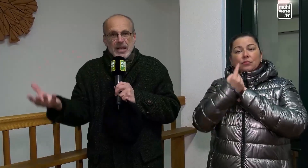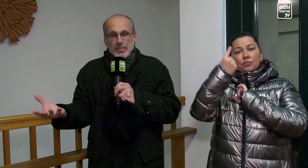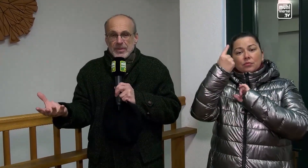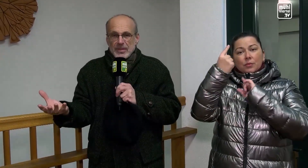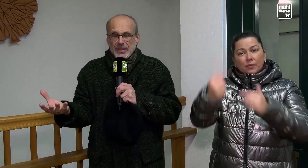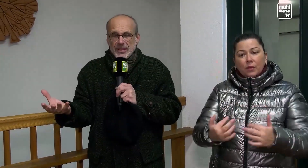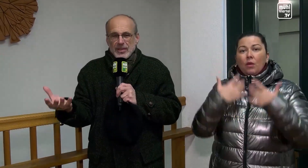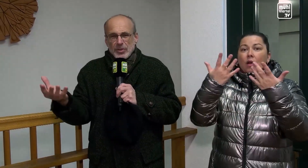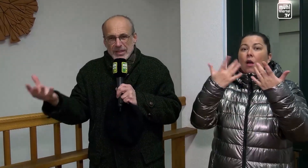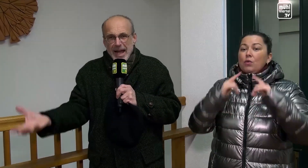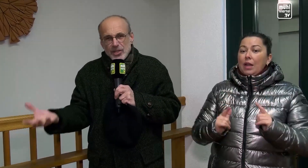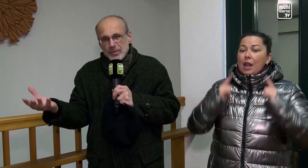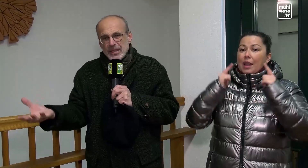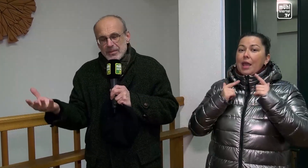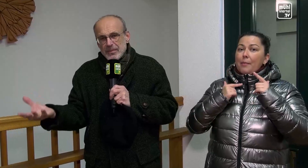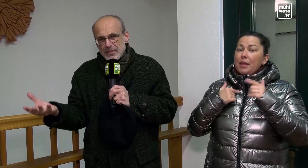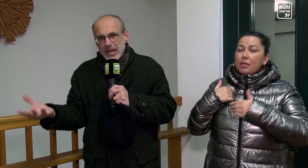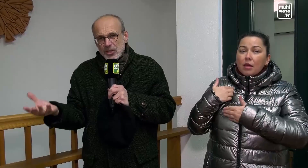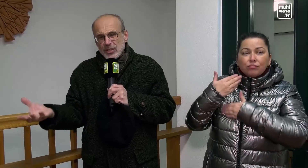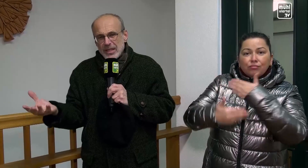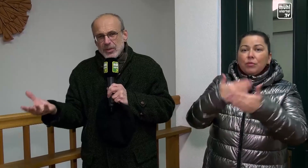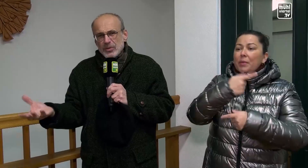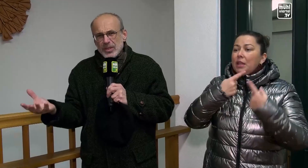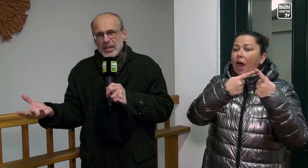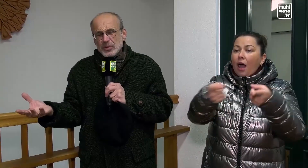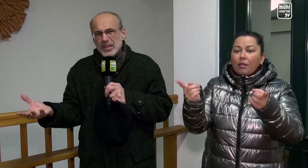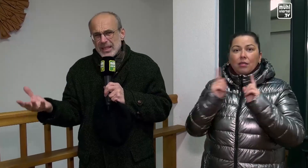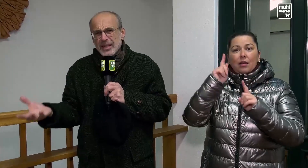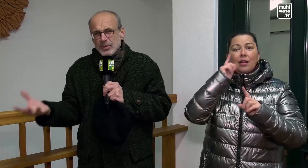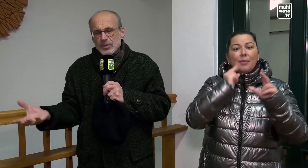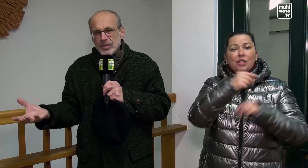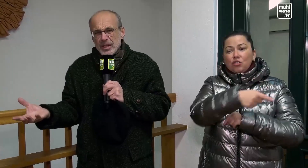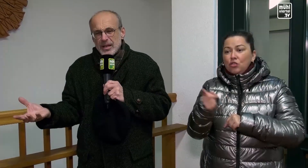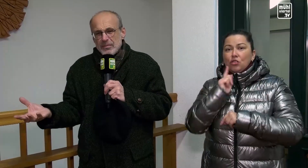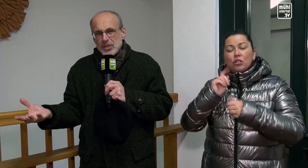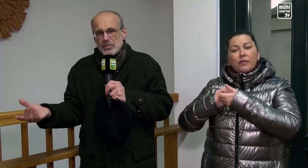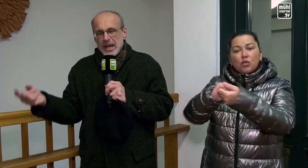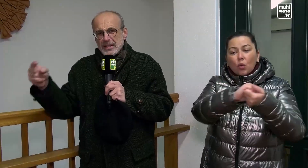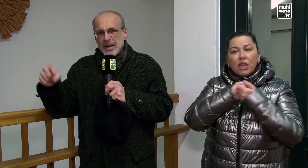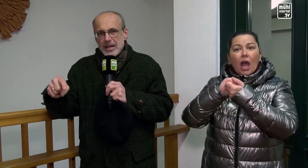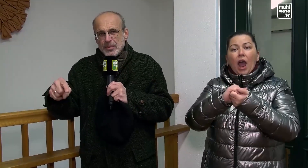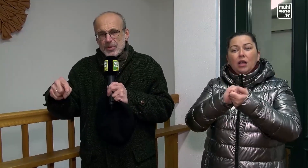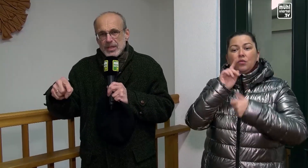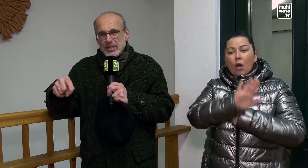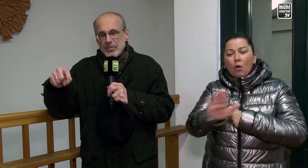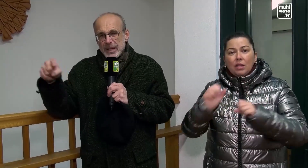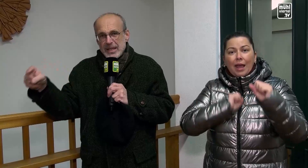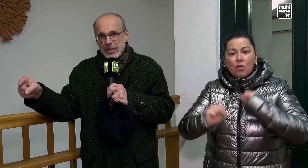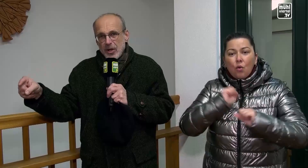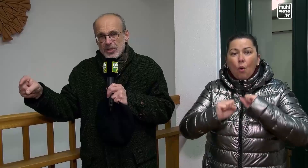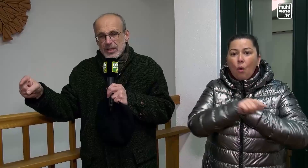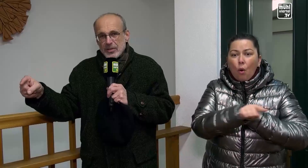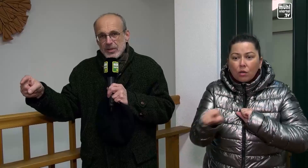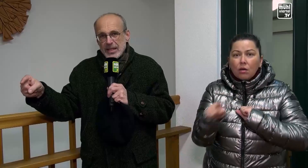erleben lebt, solidarisch mit den Menschen in unserer und in ihrer Not, bis zum maximalen Punkt, sich als